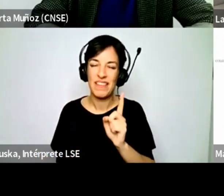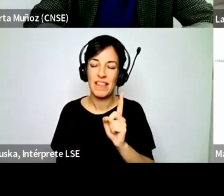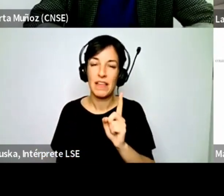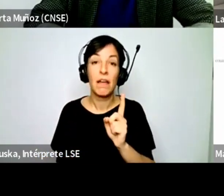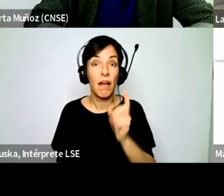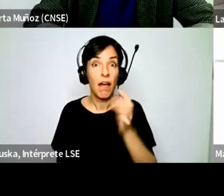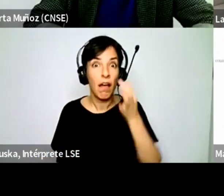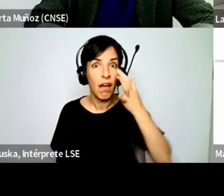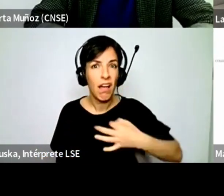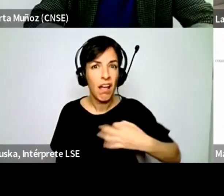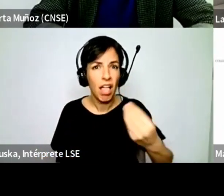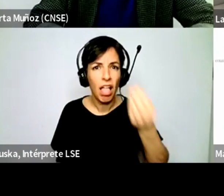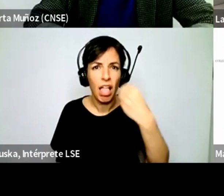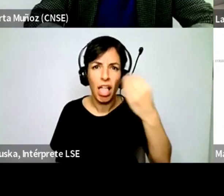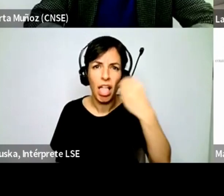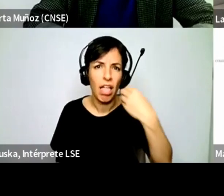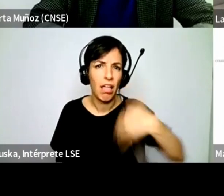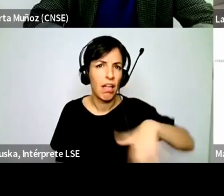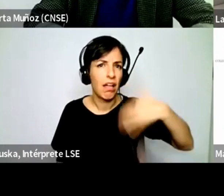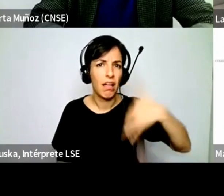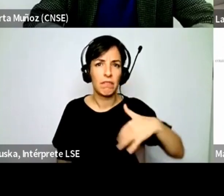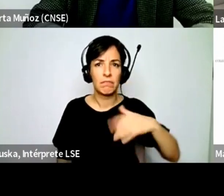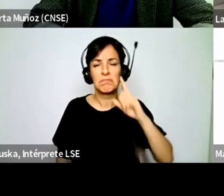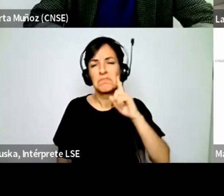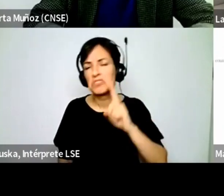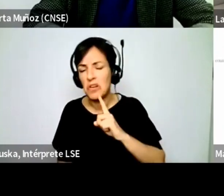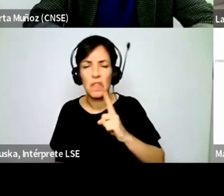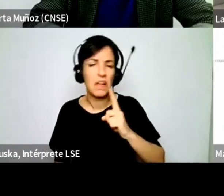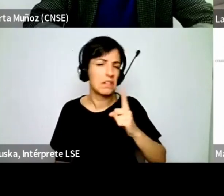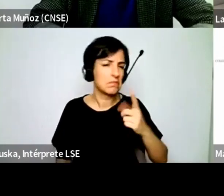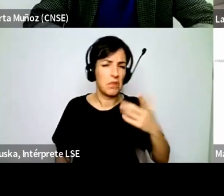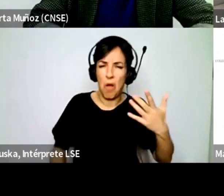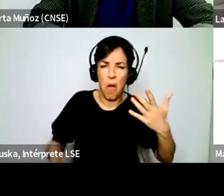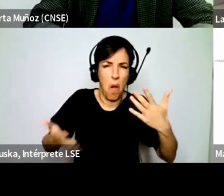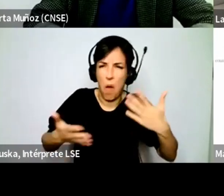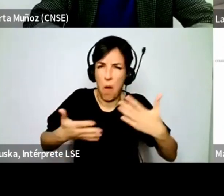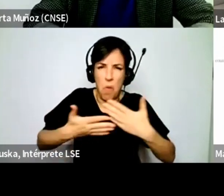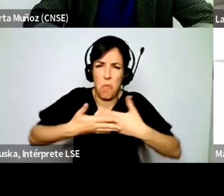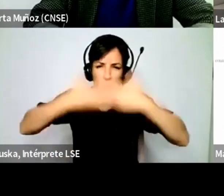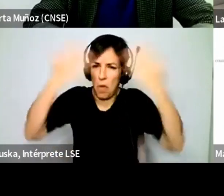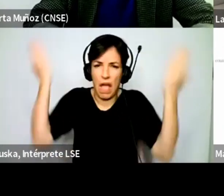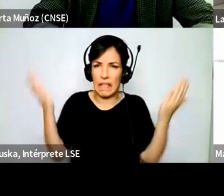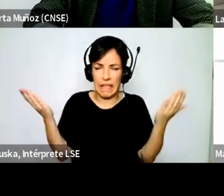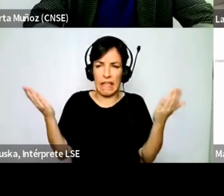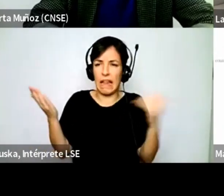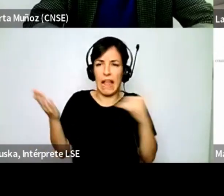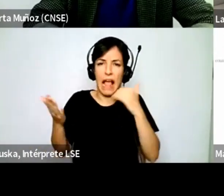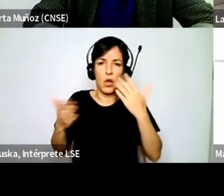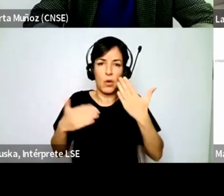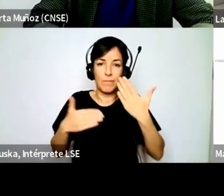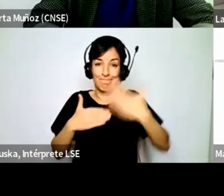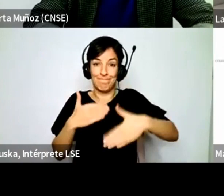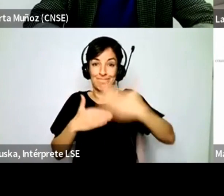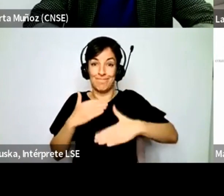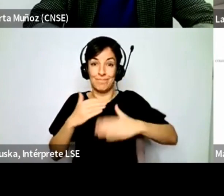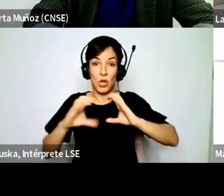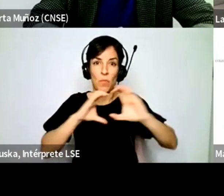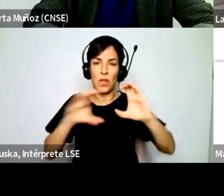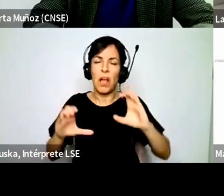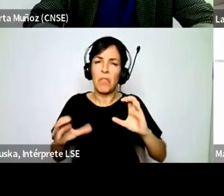pueden ayudar mucho a personas sordas y a personas que tengan cualquier tipo de limitación en la